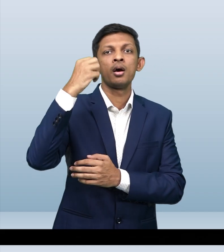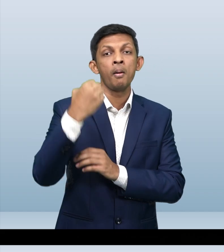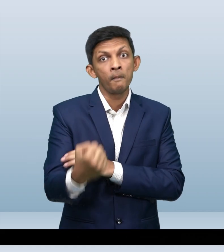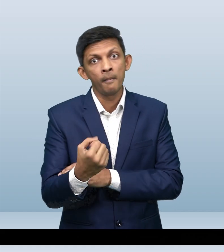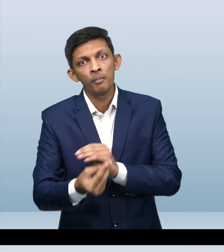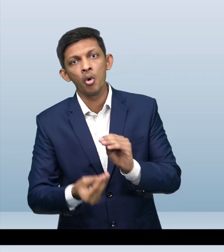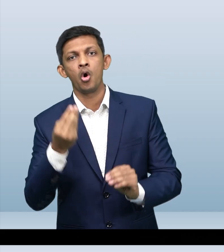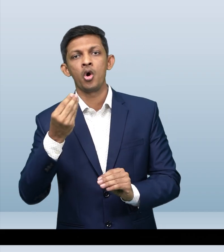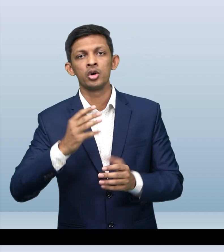करणारे उपकरण.